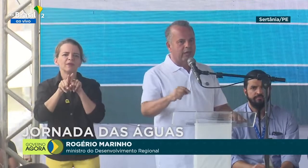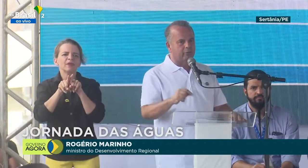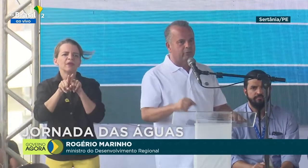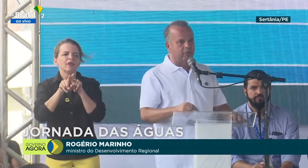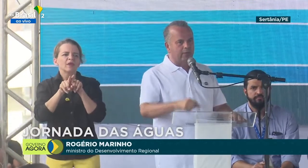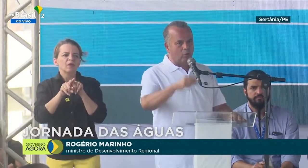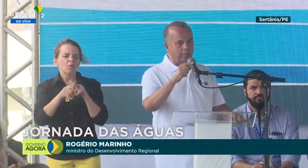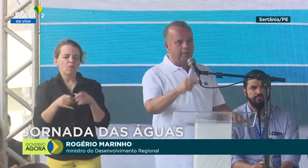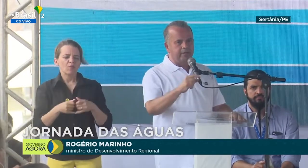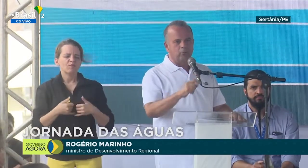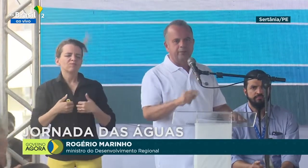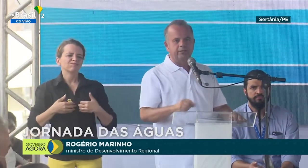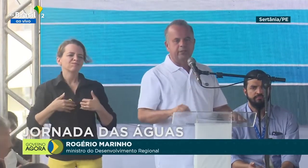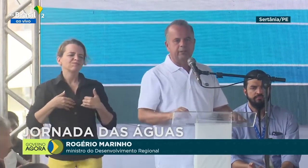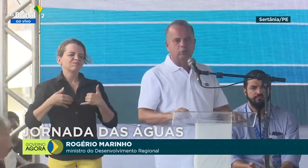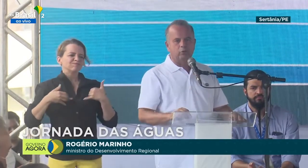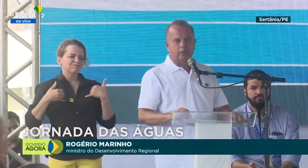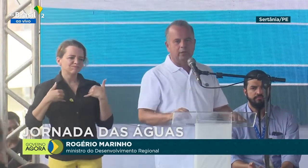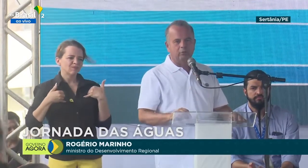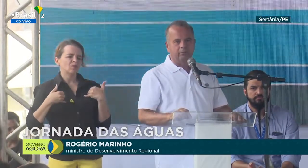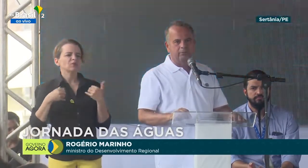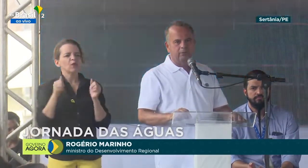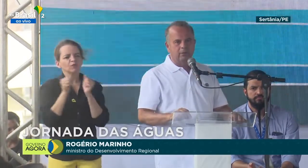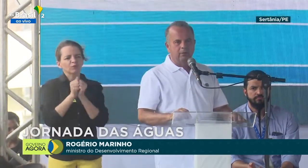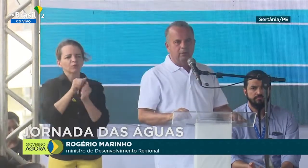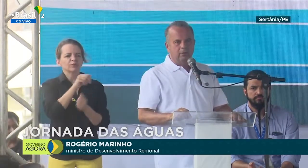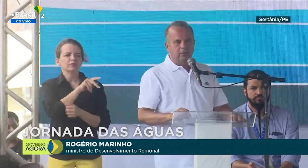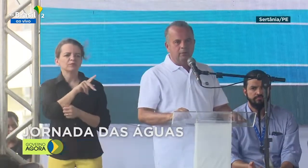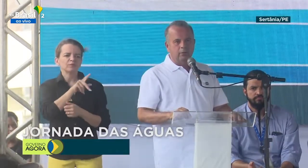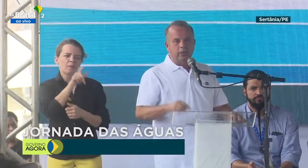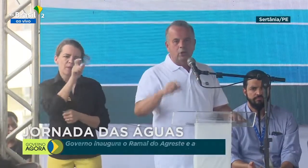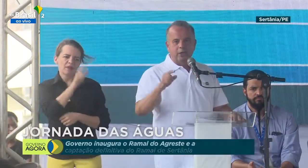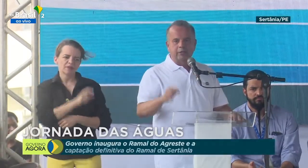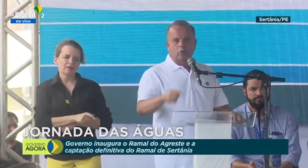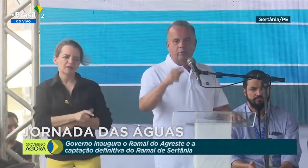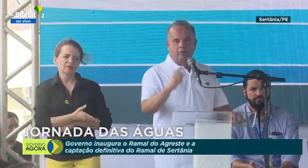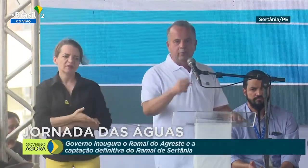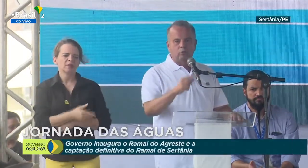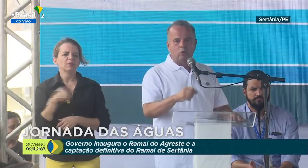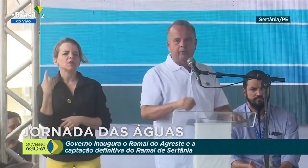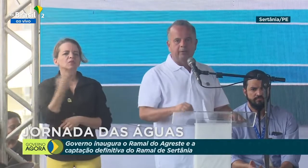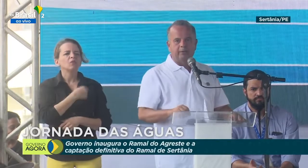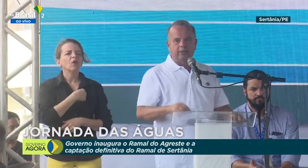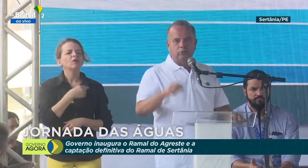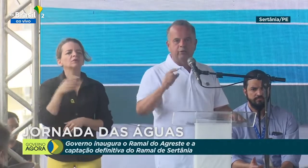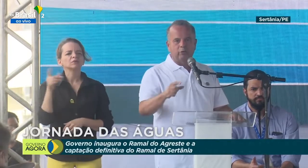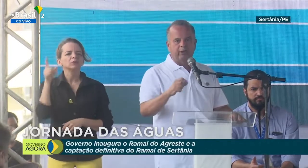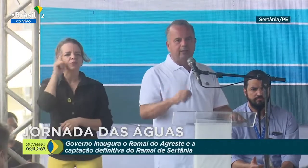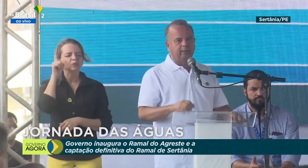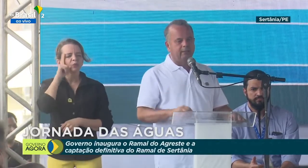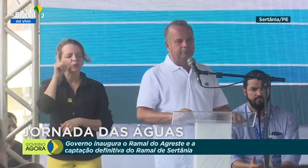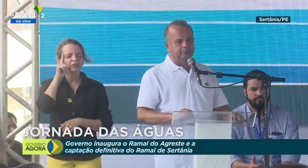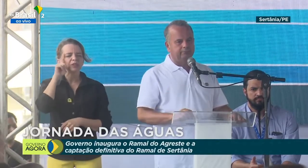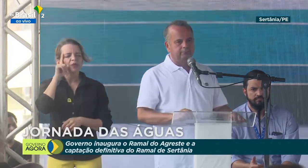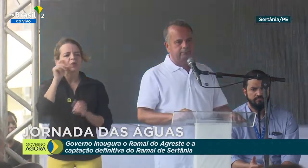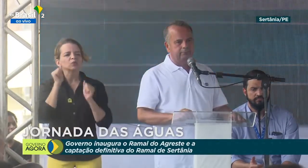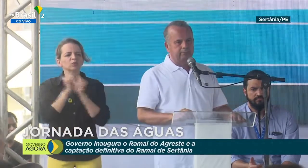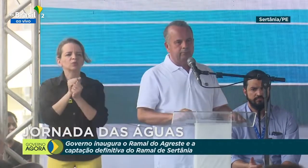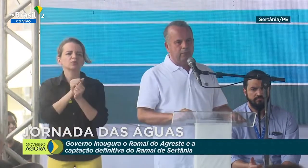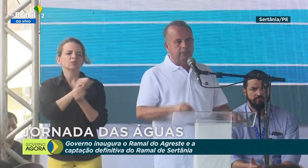de estarmos na companhia do presidente Bolsonaro. Porque nós que convivemos com o presidente no seu dia a dia,